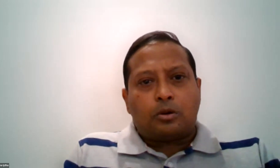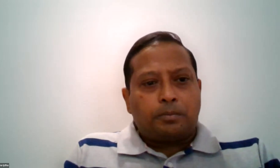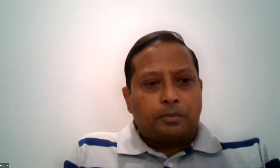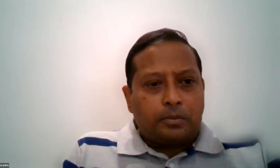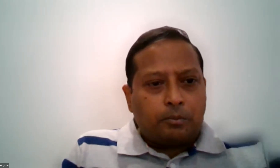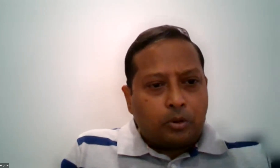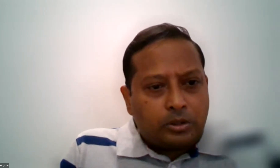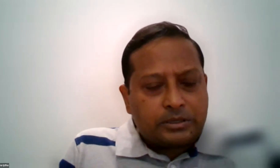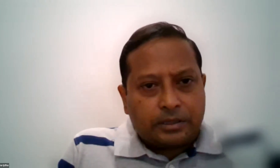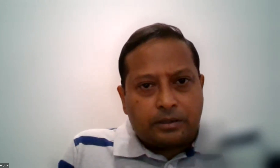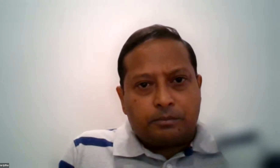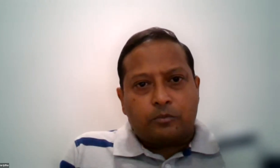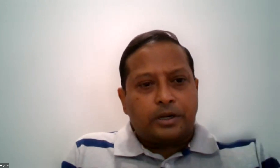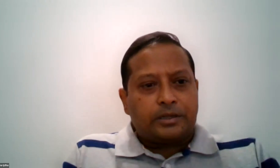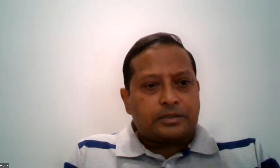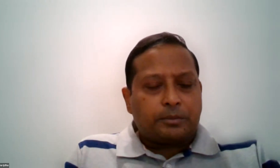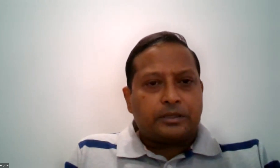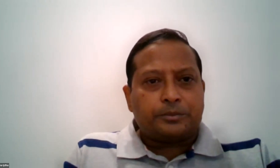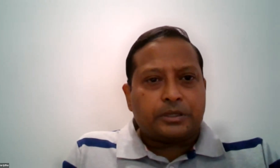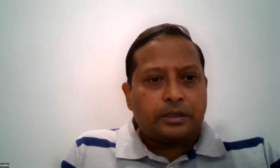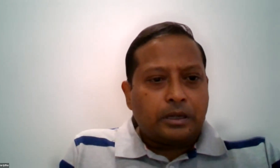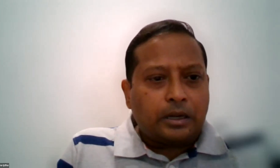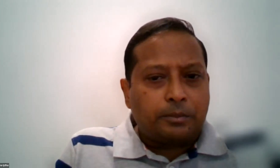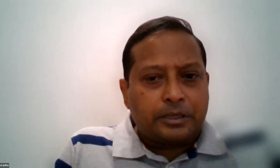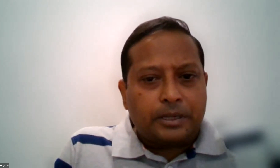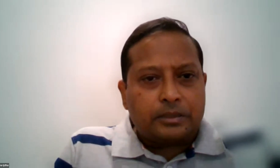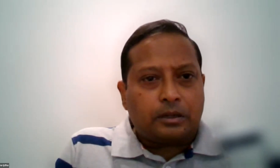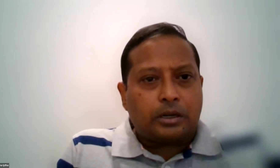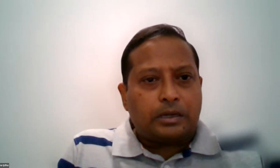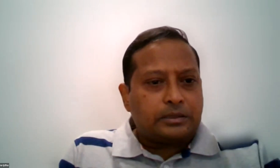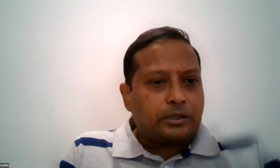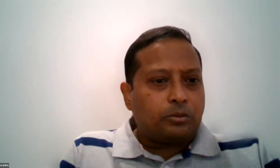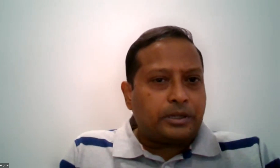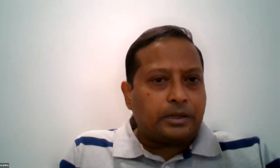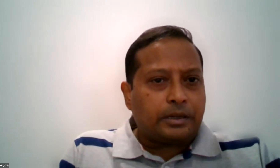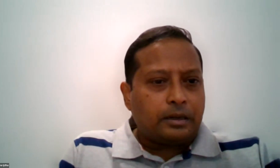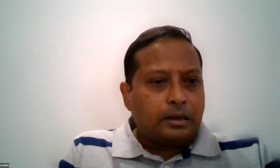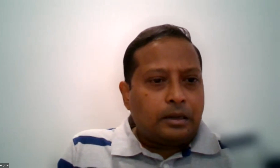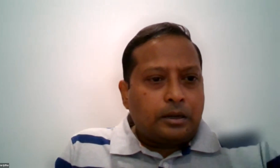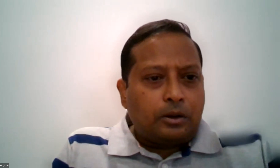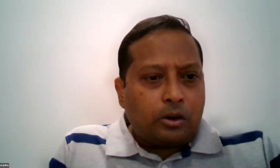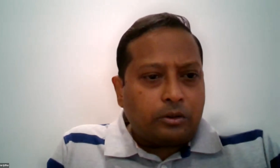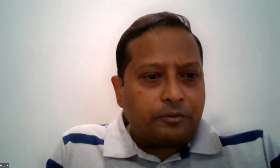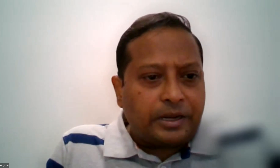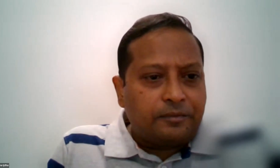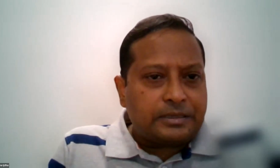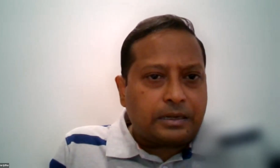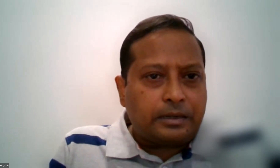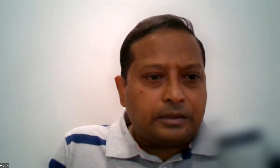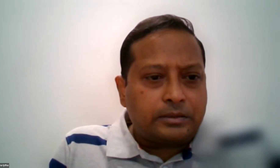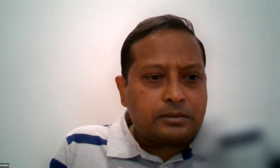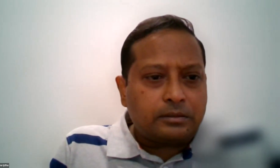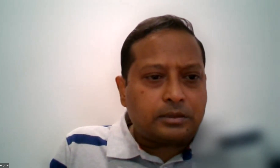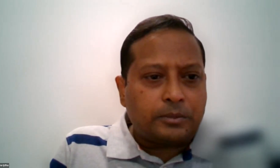वी सॉप बहुत अच्छा काम वॉलंटियर्स के माध्यम से अहमदाबाद और अन्य शहरों में किया है. लॉट ऑफ रेलवेज